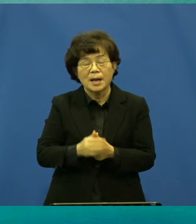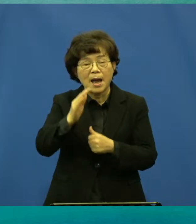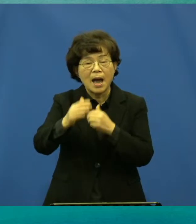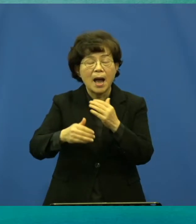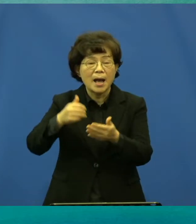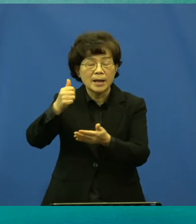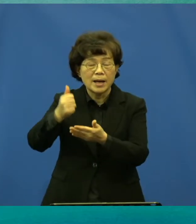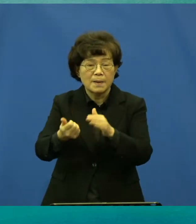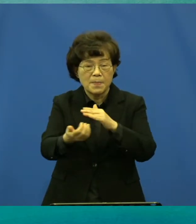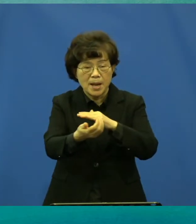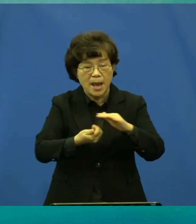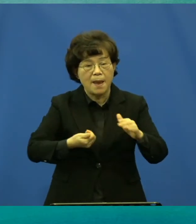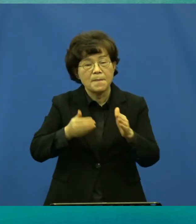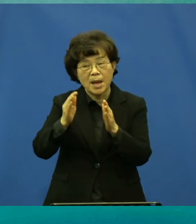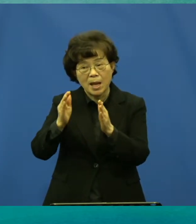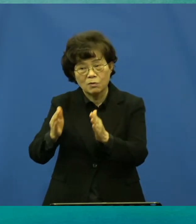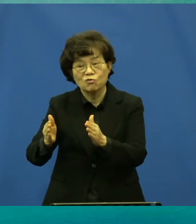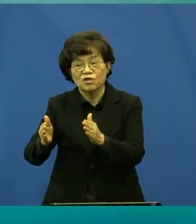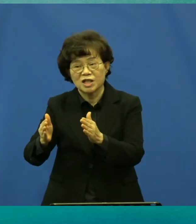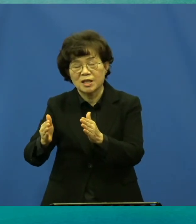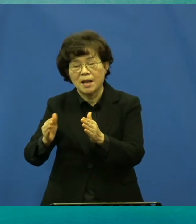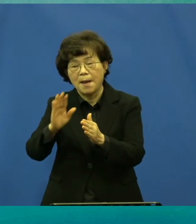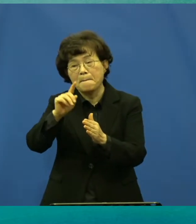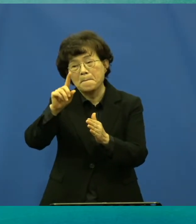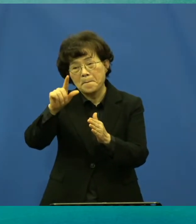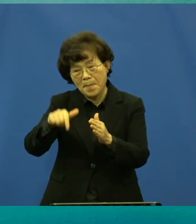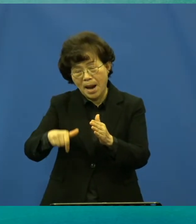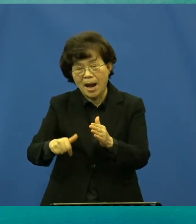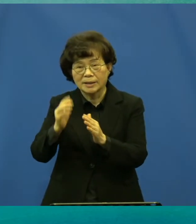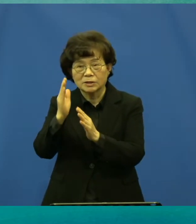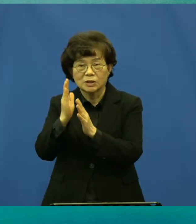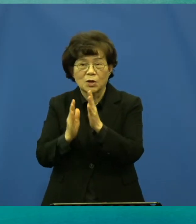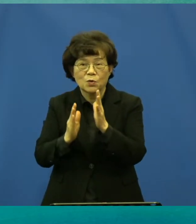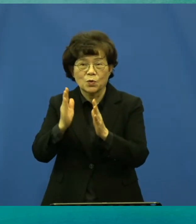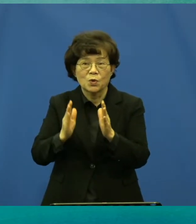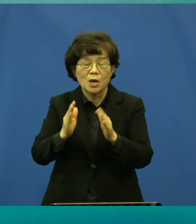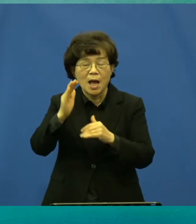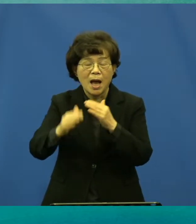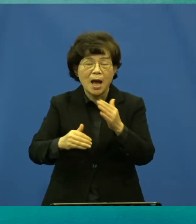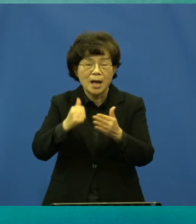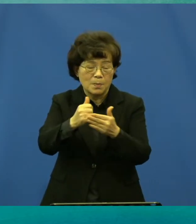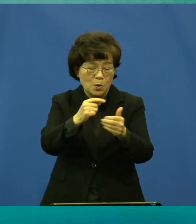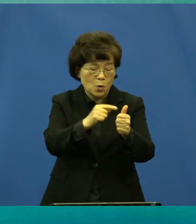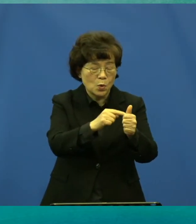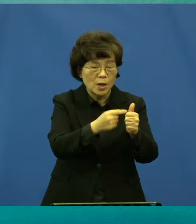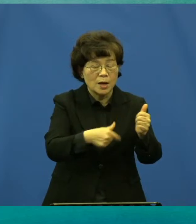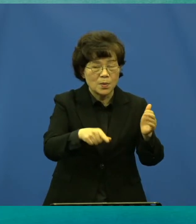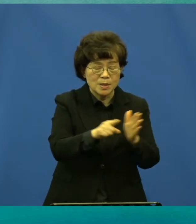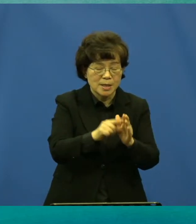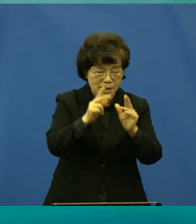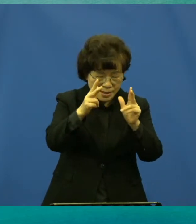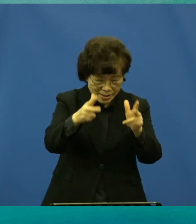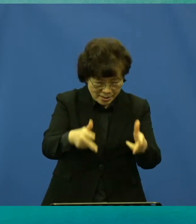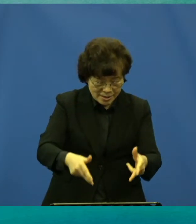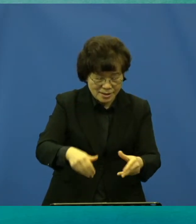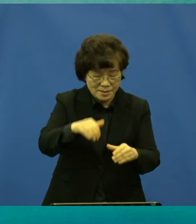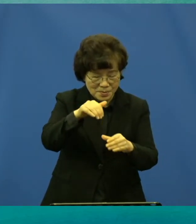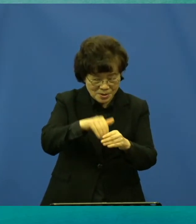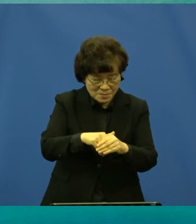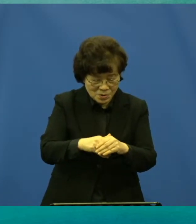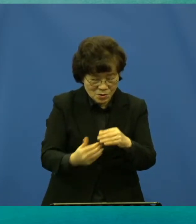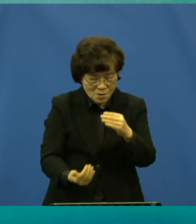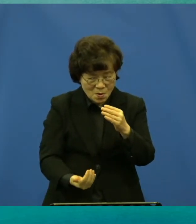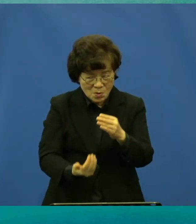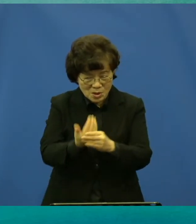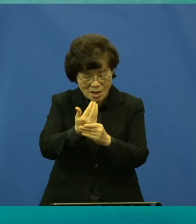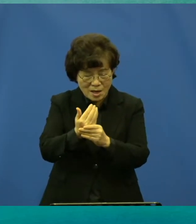하나님이 예비해 놓으신 거죠. 박넝쿨을. 그게 박넝쿨을 하나님이 요나를 위해서 직접 심으시고 자라게 빨리 자라게